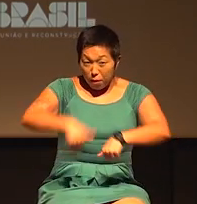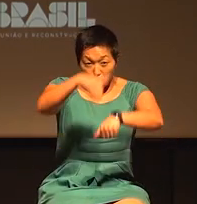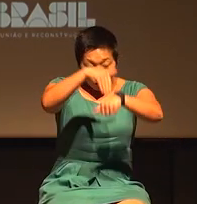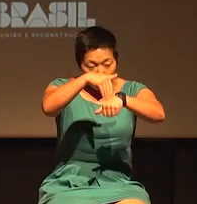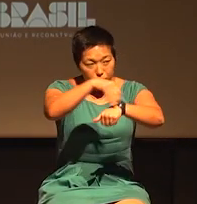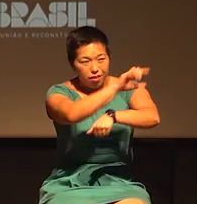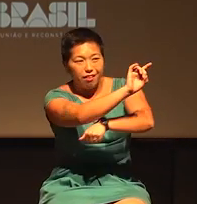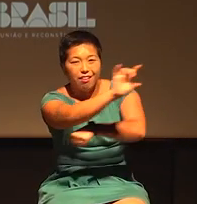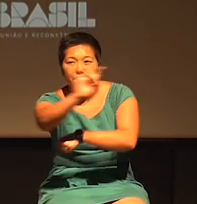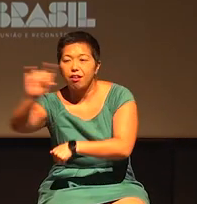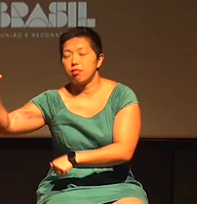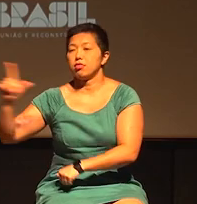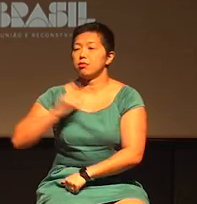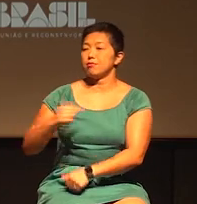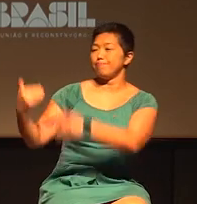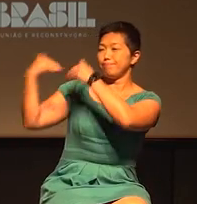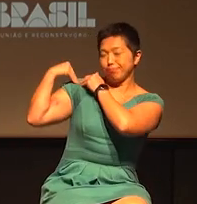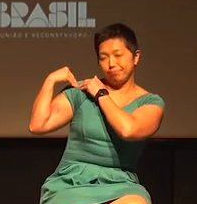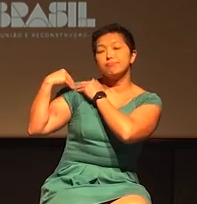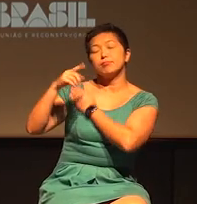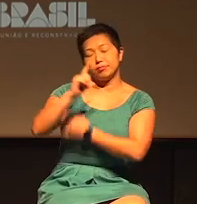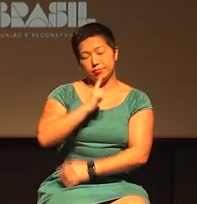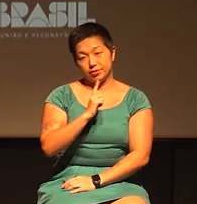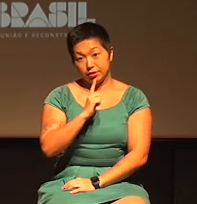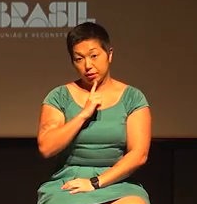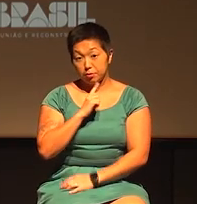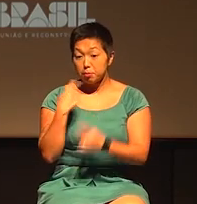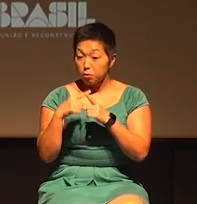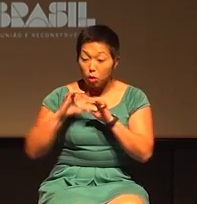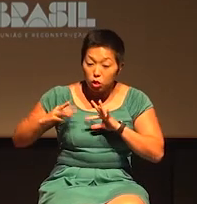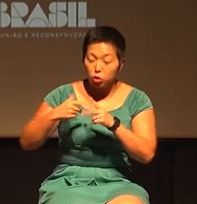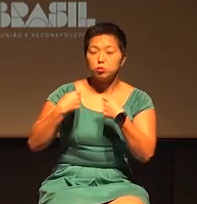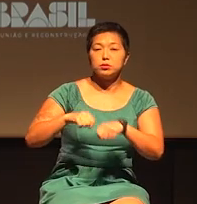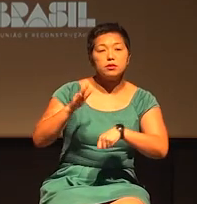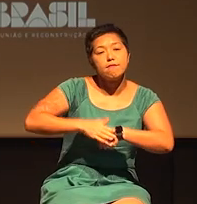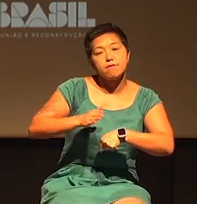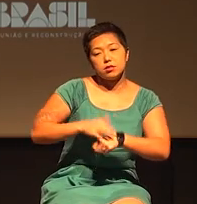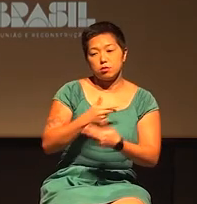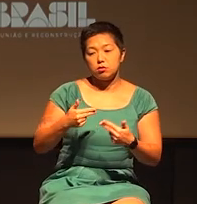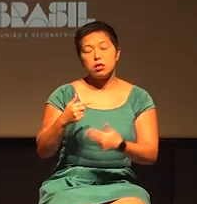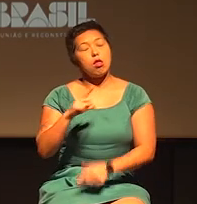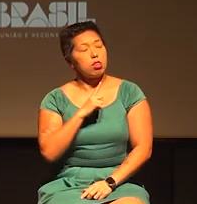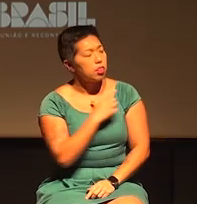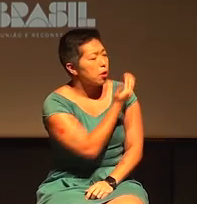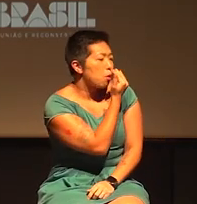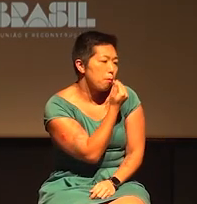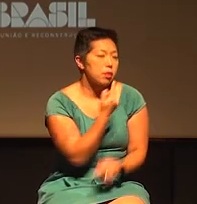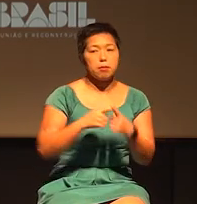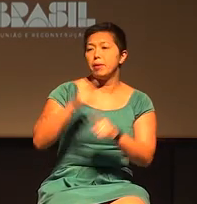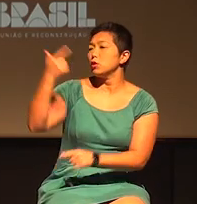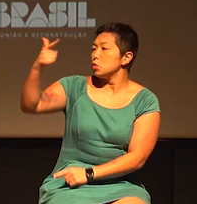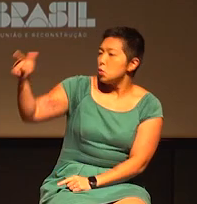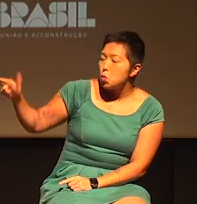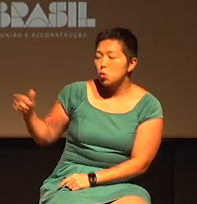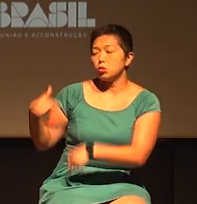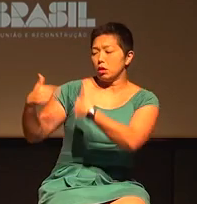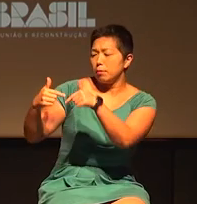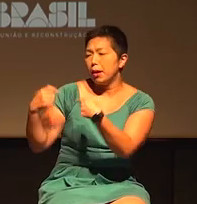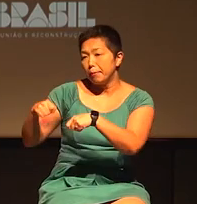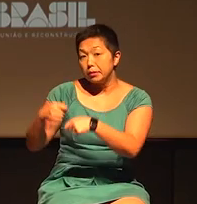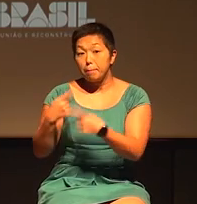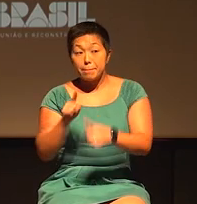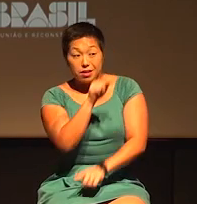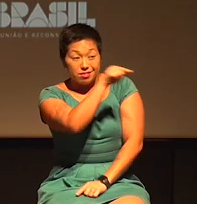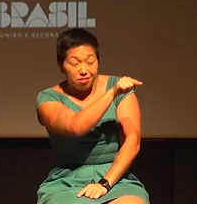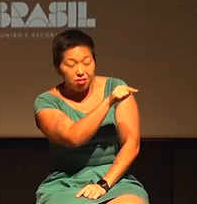mudar se cada um não fizer Ah mas eu tenho meu alimento Ah mas o outro Ah vai trabalhar o problema é que eles não